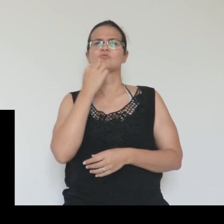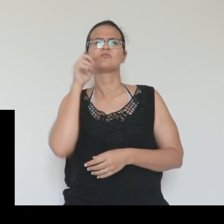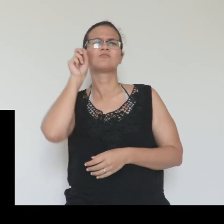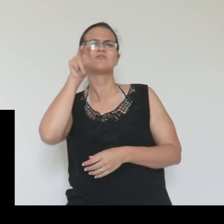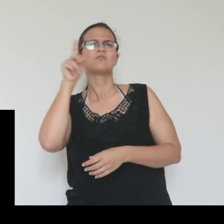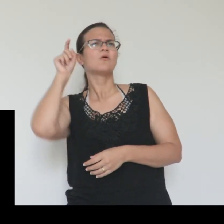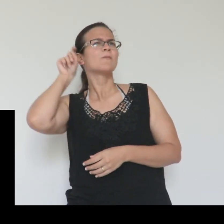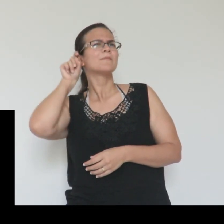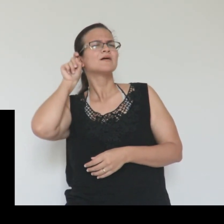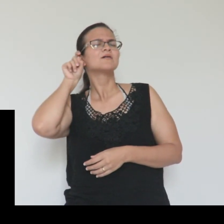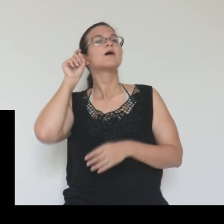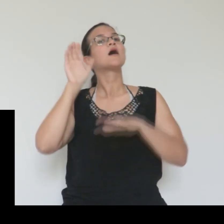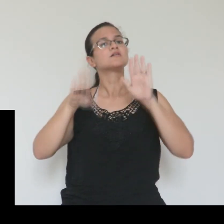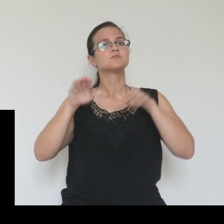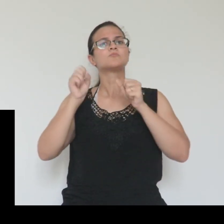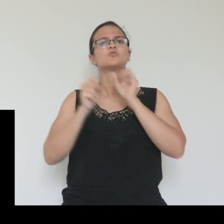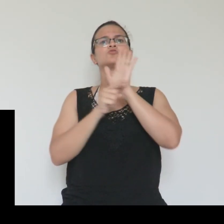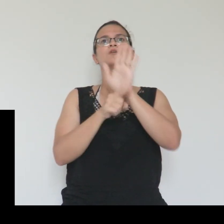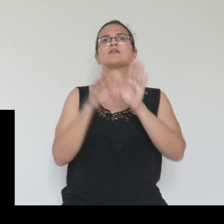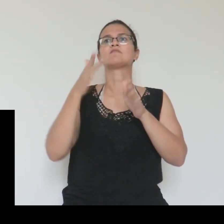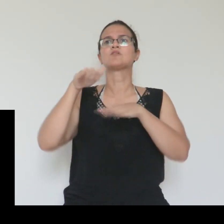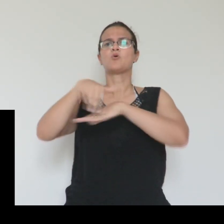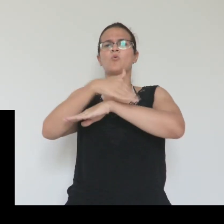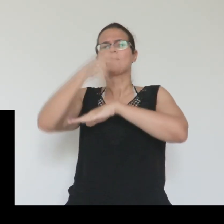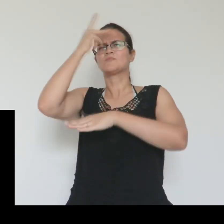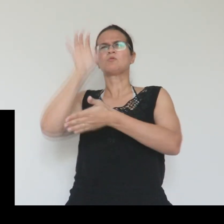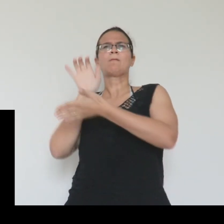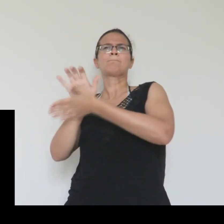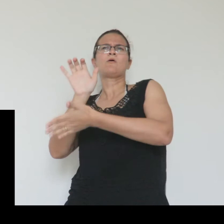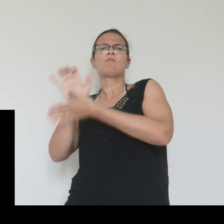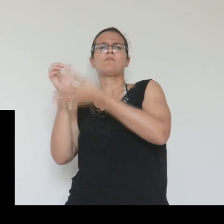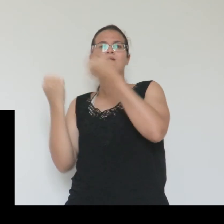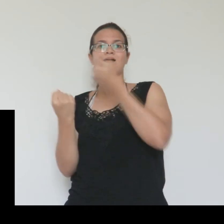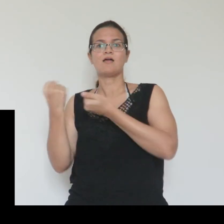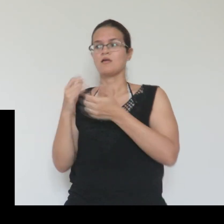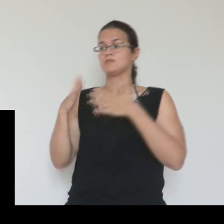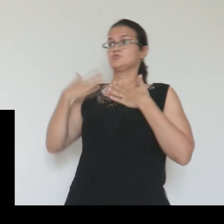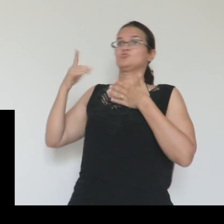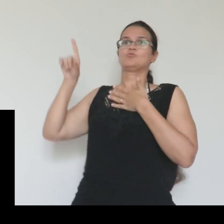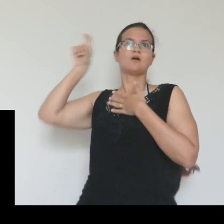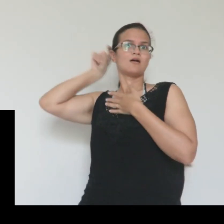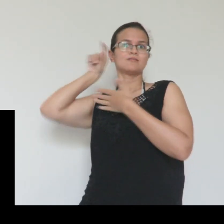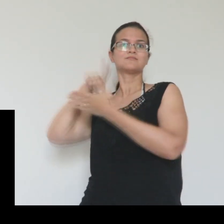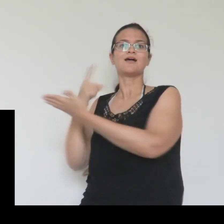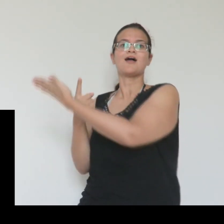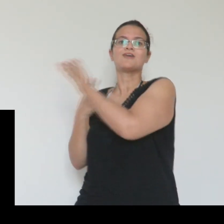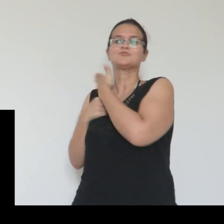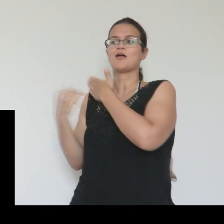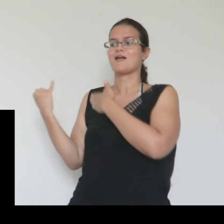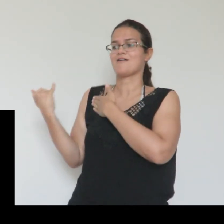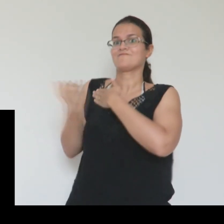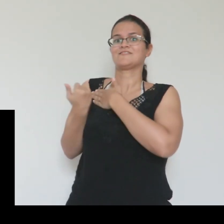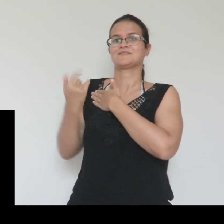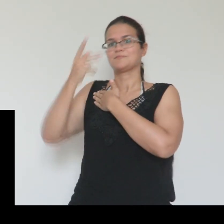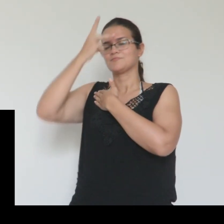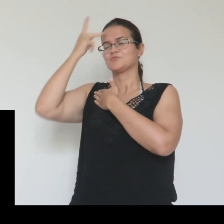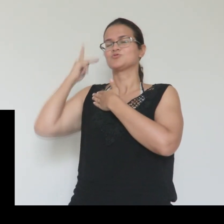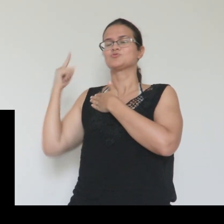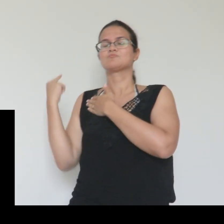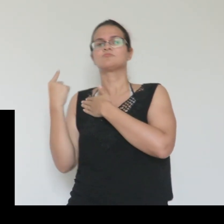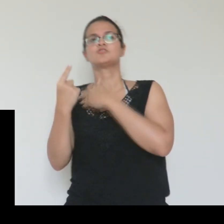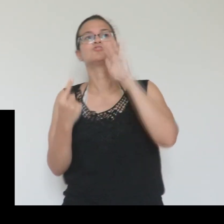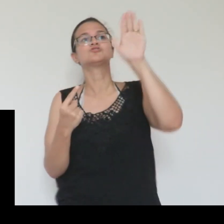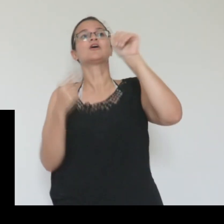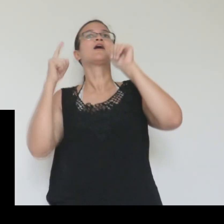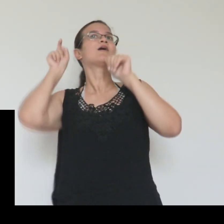isso, alguém chama ele, o aparelho auditivo acaba ajudando, contribuindo isso, para ele ficar alerta aos sinais sonoros.